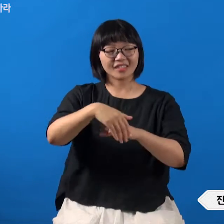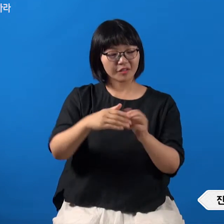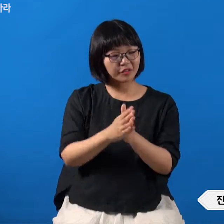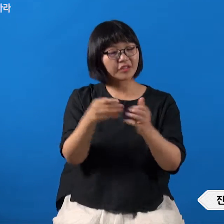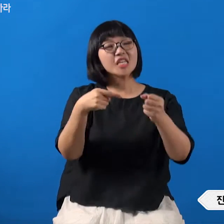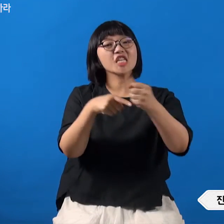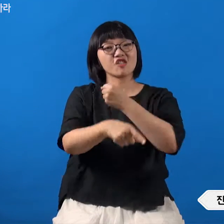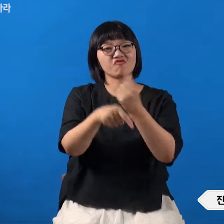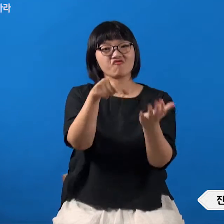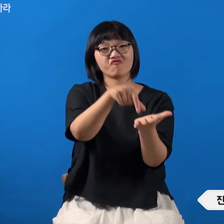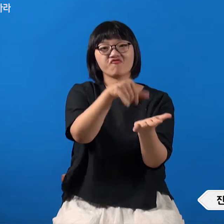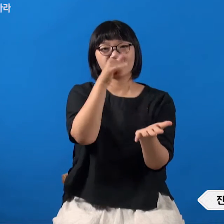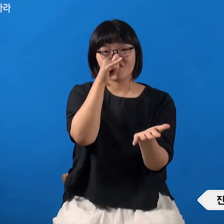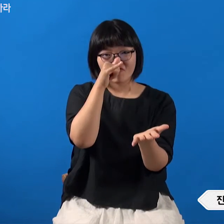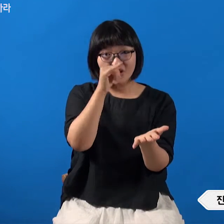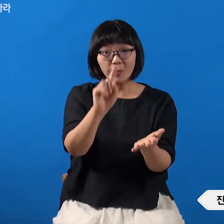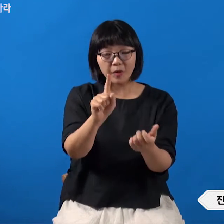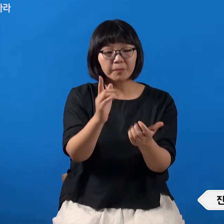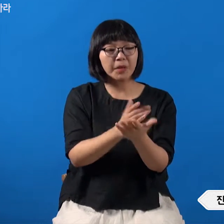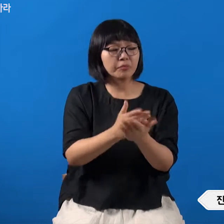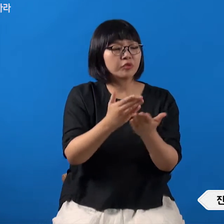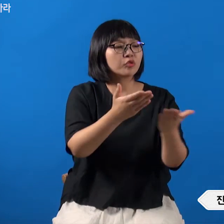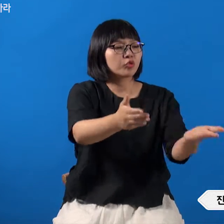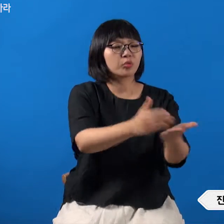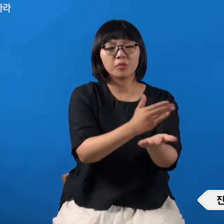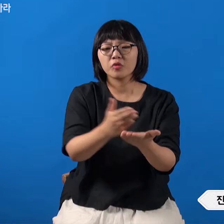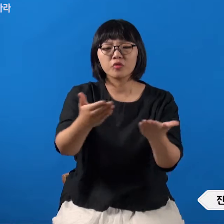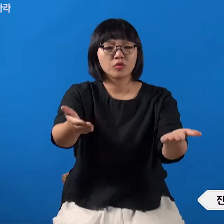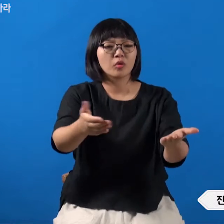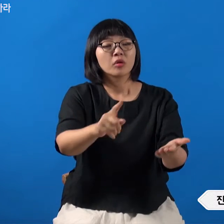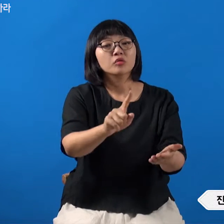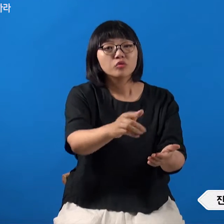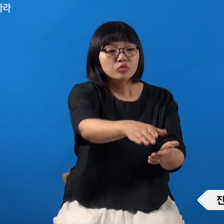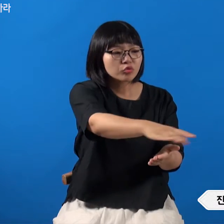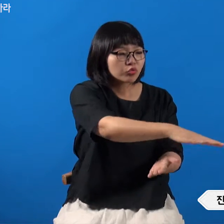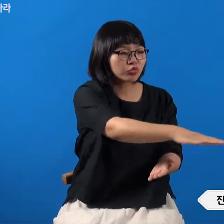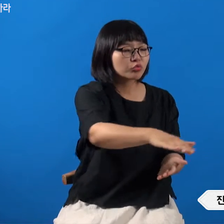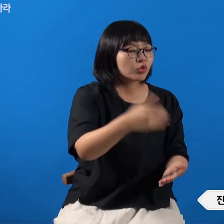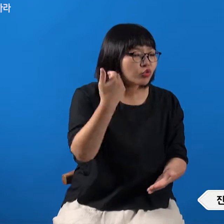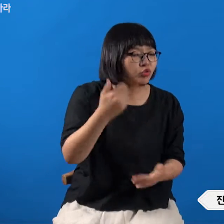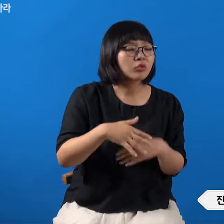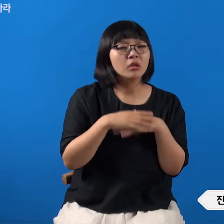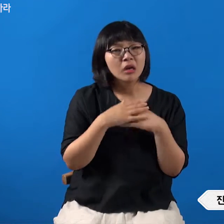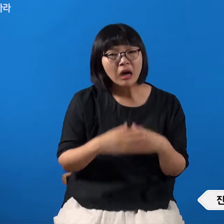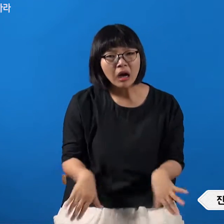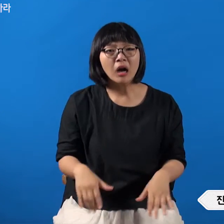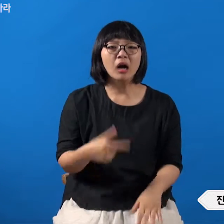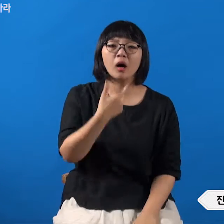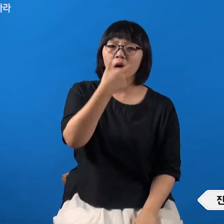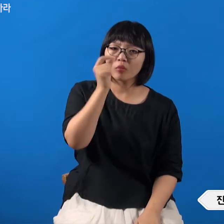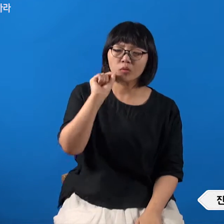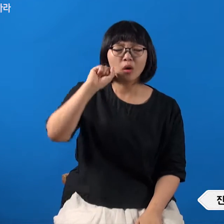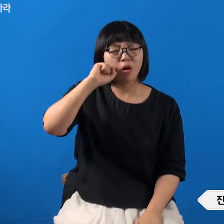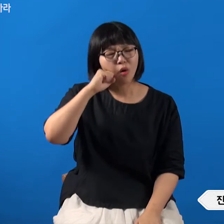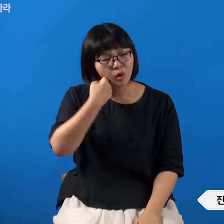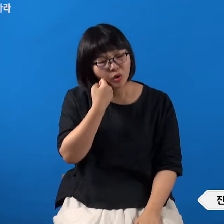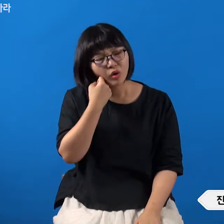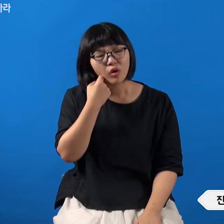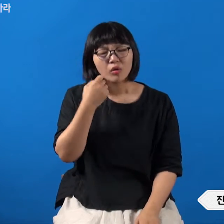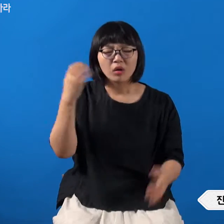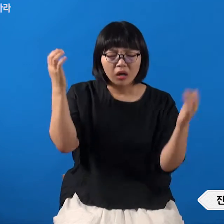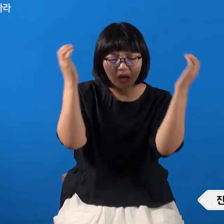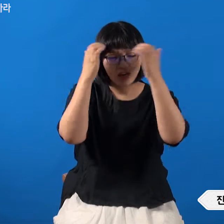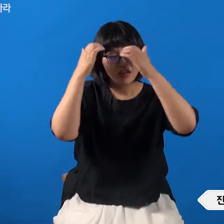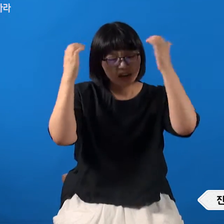바로 그렇게 베품을 받아야 될 사람들, 힘들고 어렵고 부족한 자들을 향해 하나님의